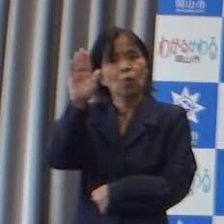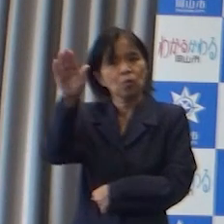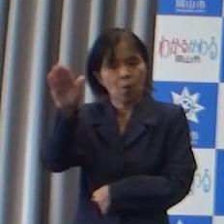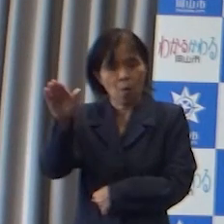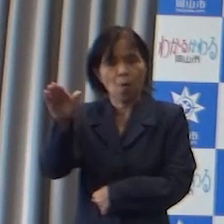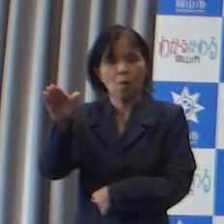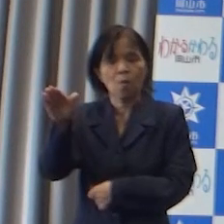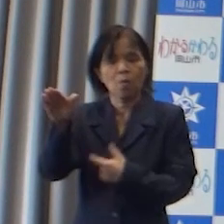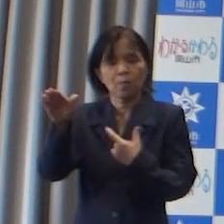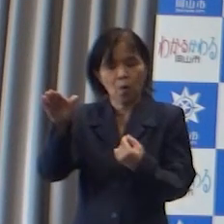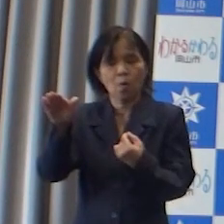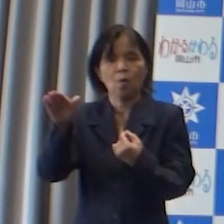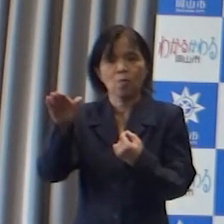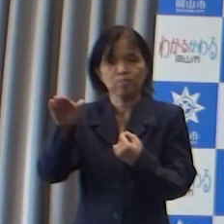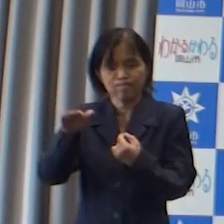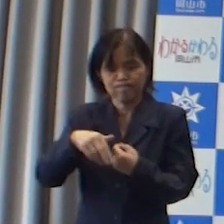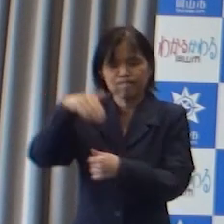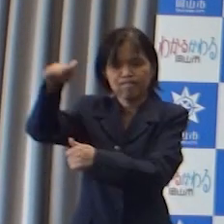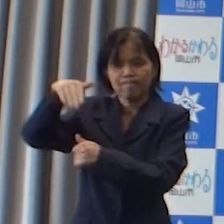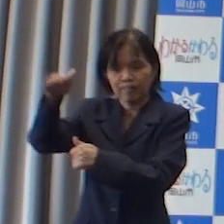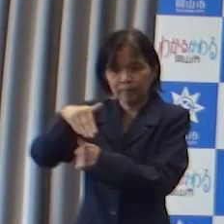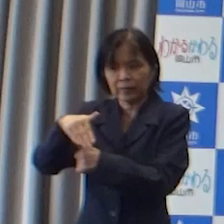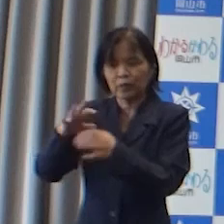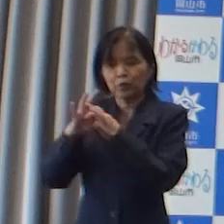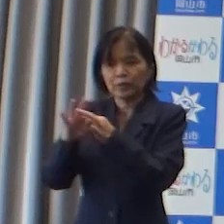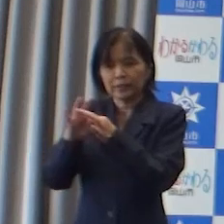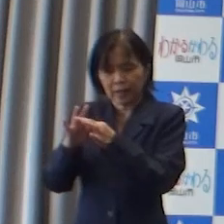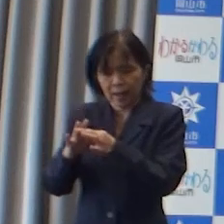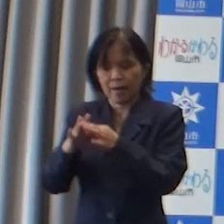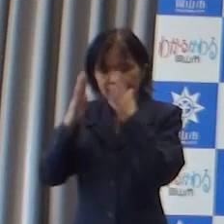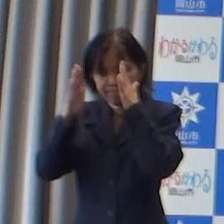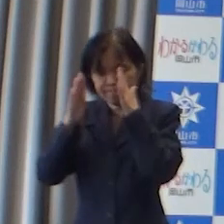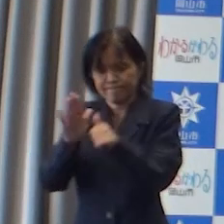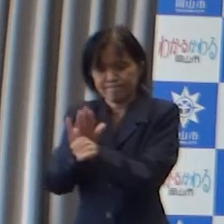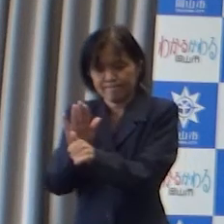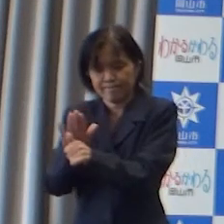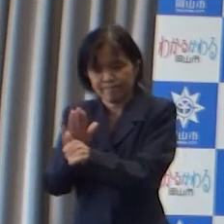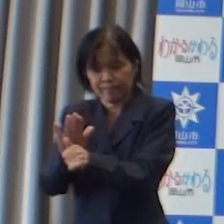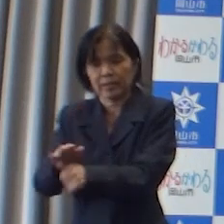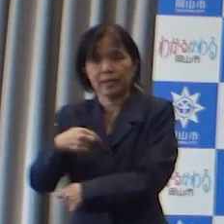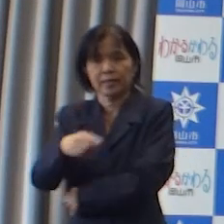今後も同じように続けてはいきたいと思いますが、